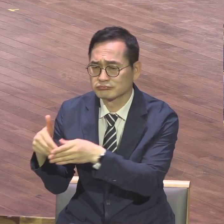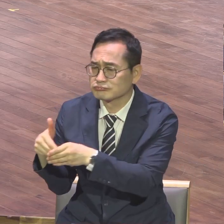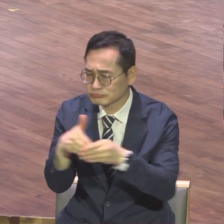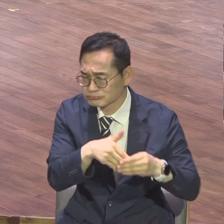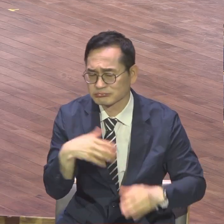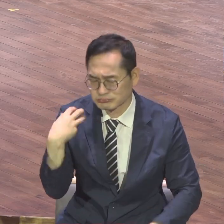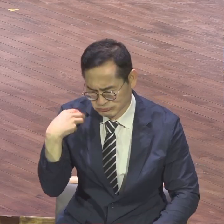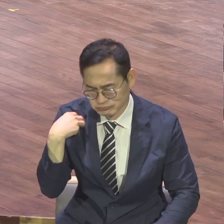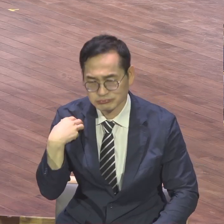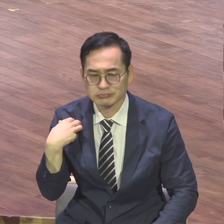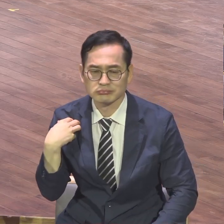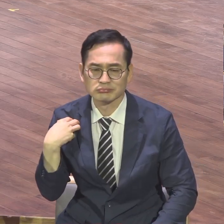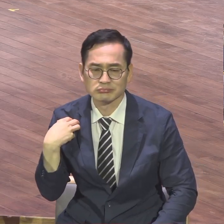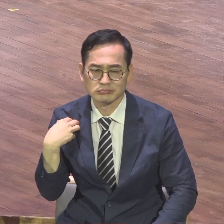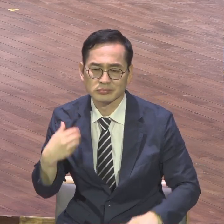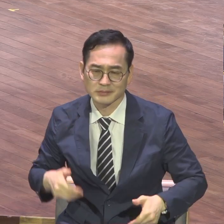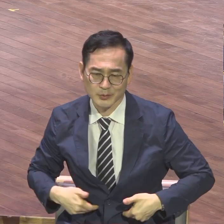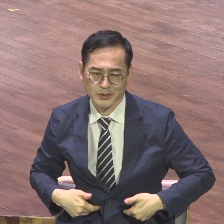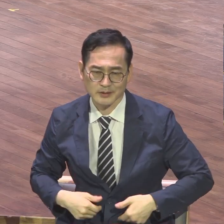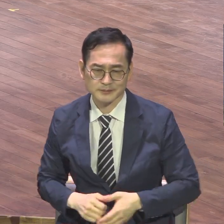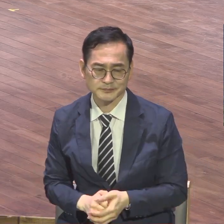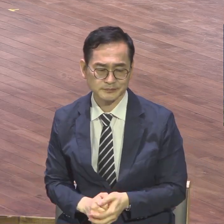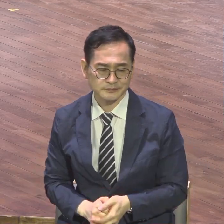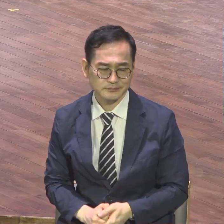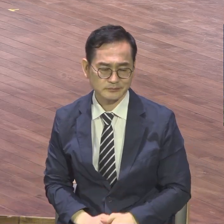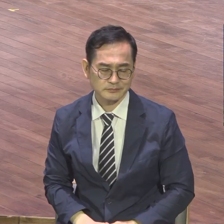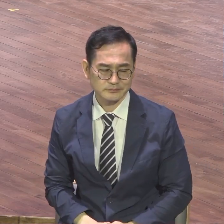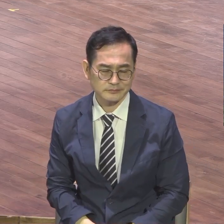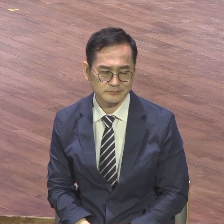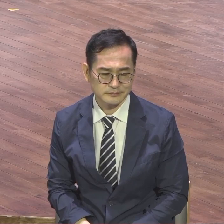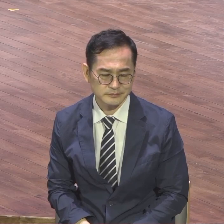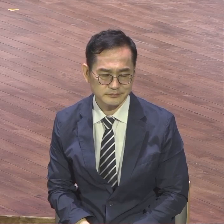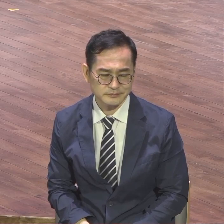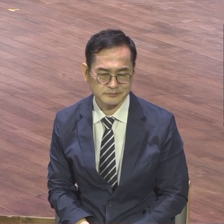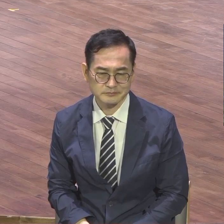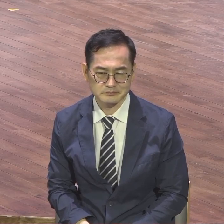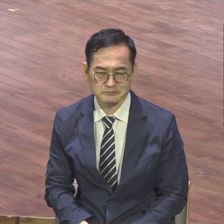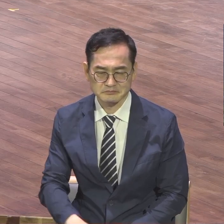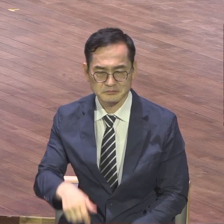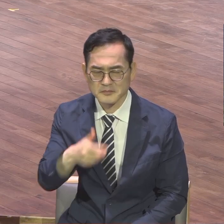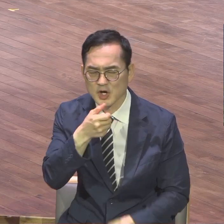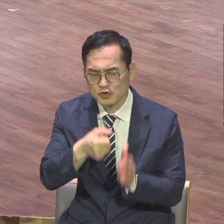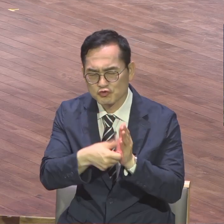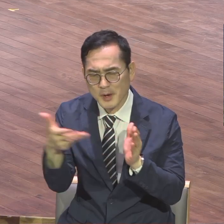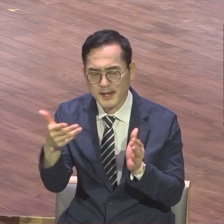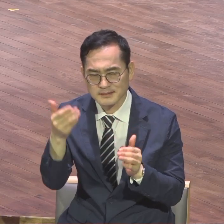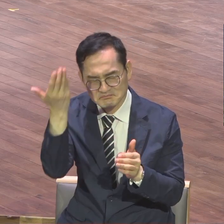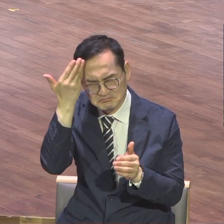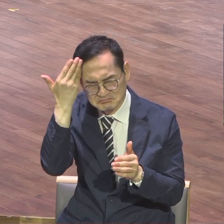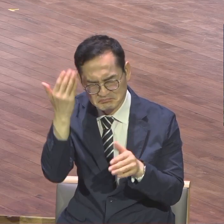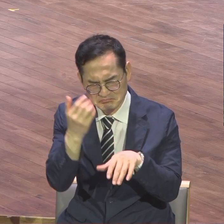경영학의 아버지라 부르는 피터 드러커라는 유명한 학자가 이런 말을 했습니다.